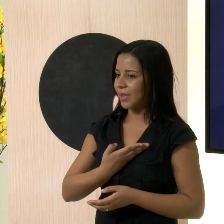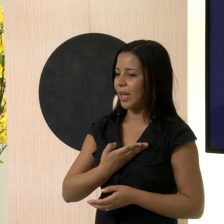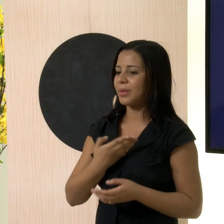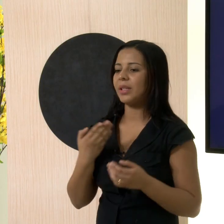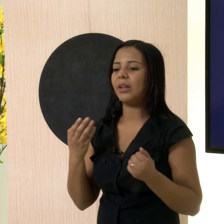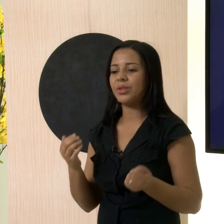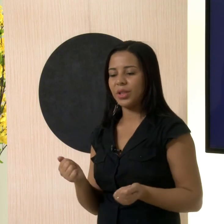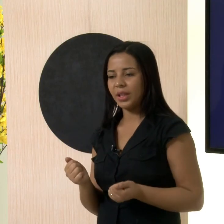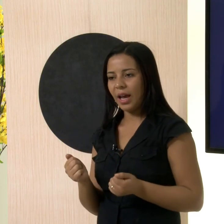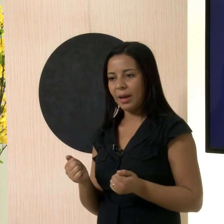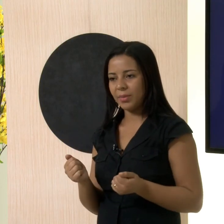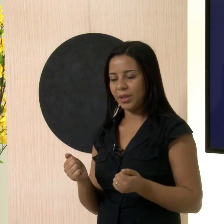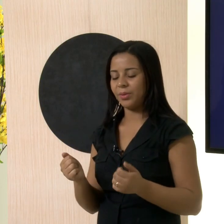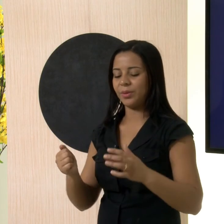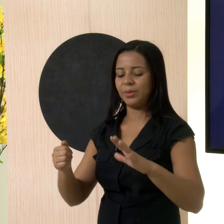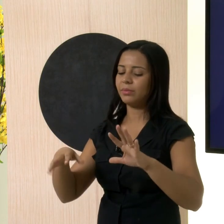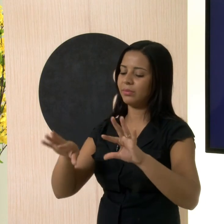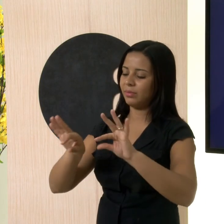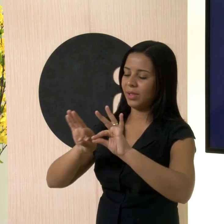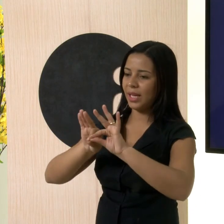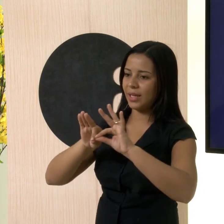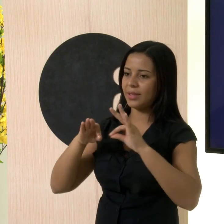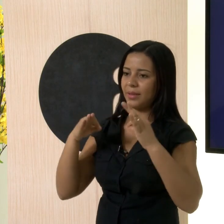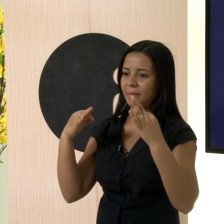é o sinal de amigo. Esse.